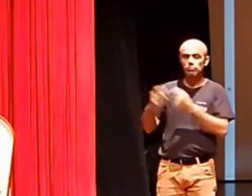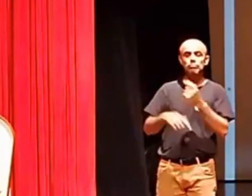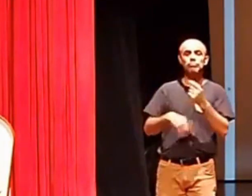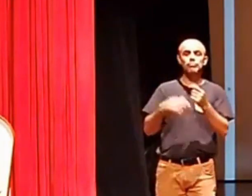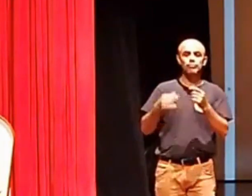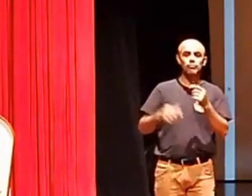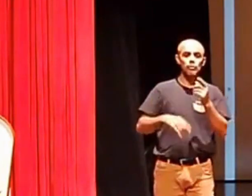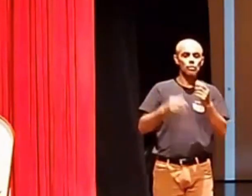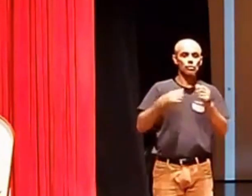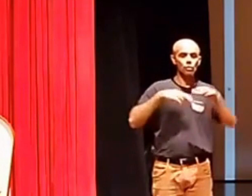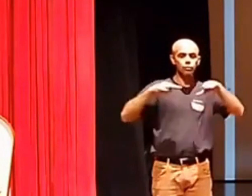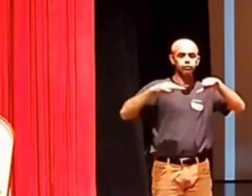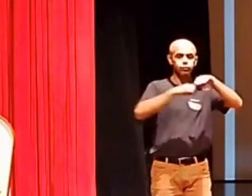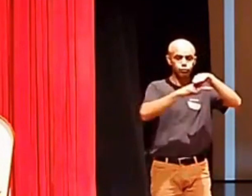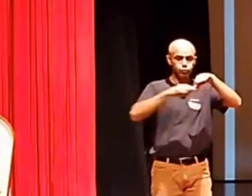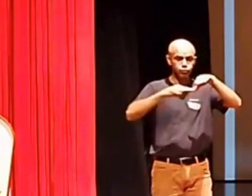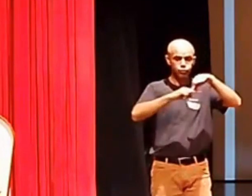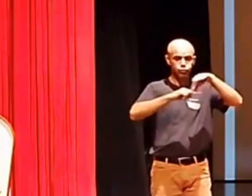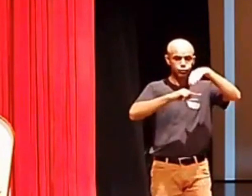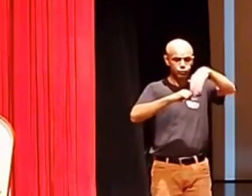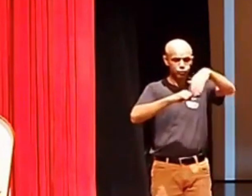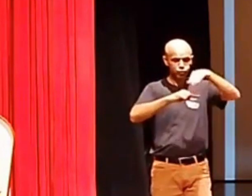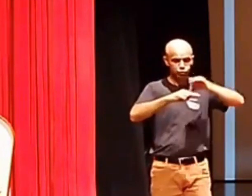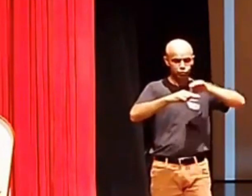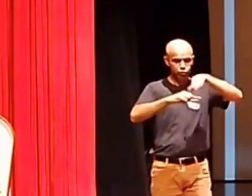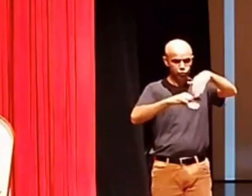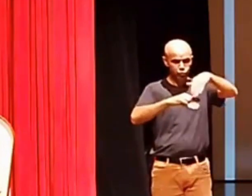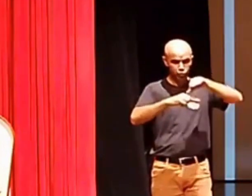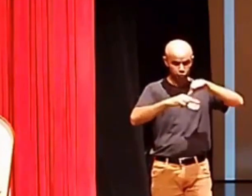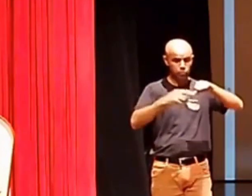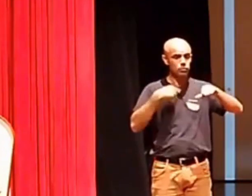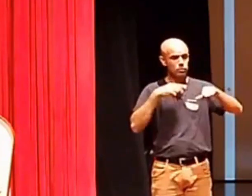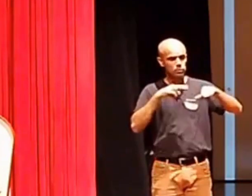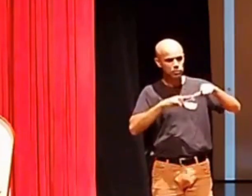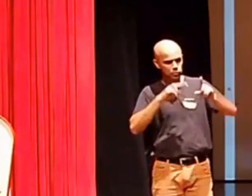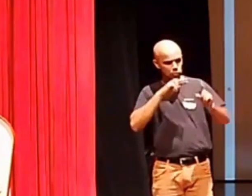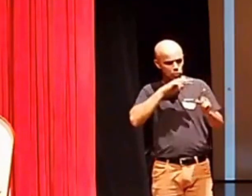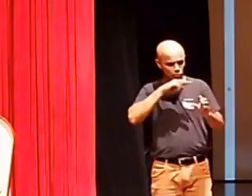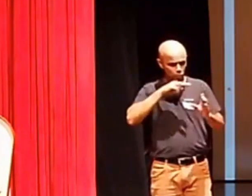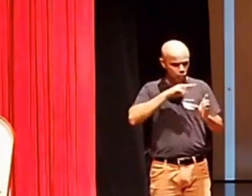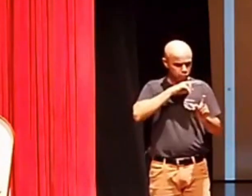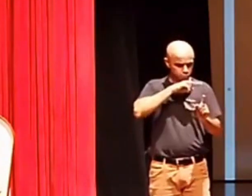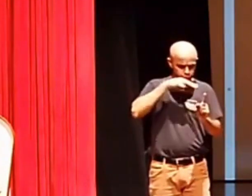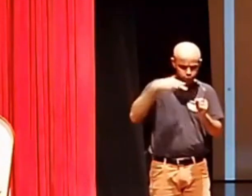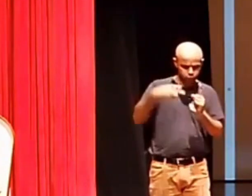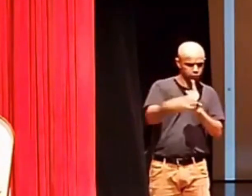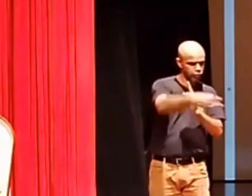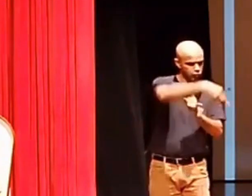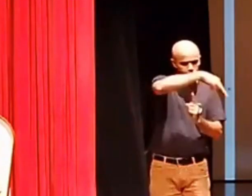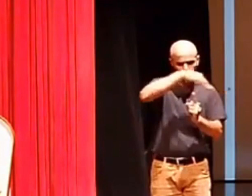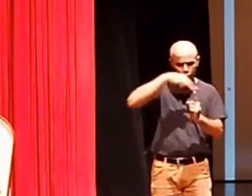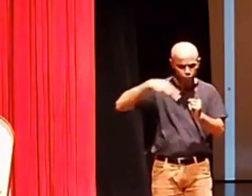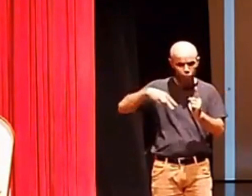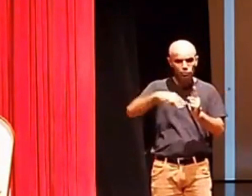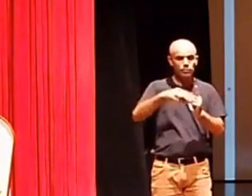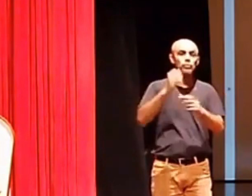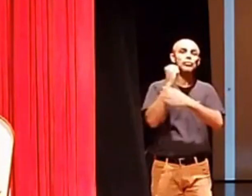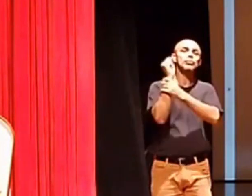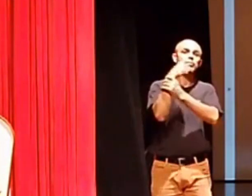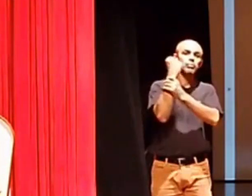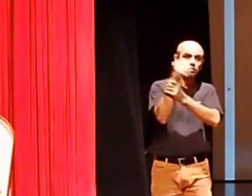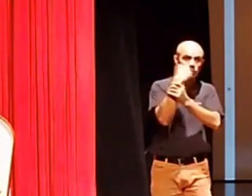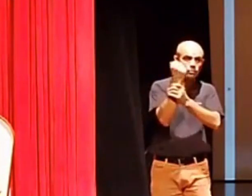uma radiografia panorâmica. Essa radiografia panorâmica, geralmente o médico ou fisioterapeuta